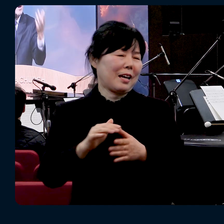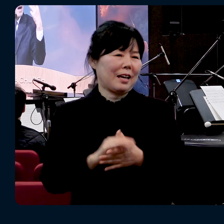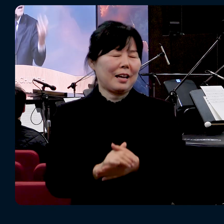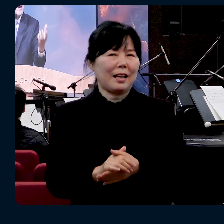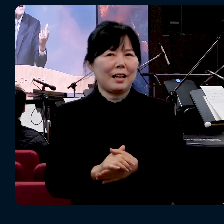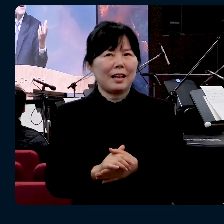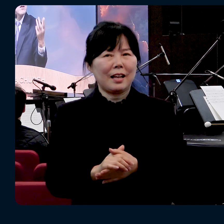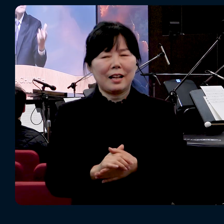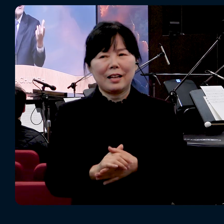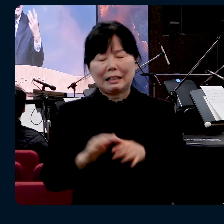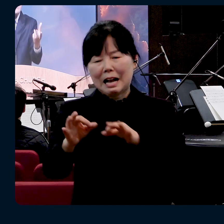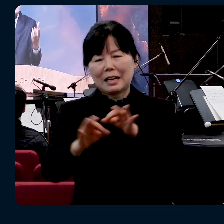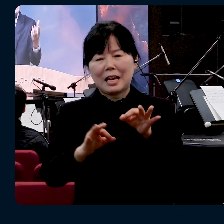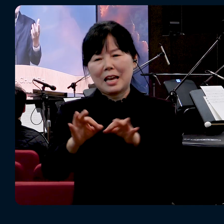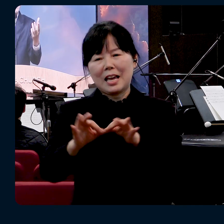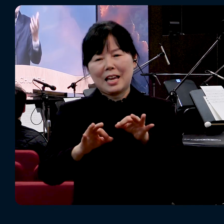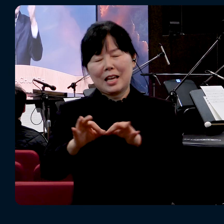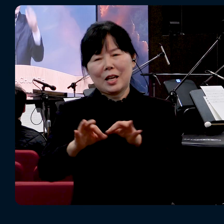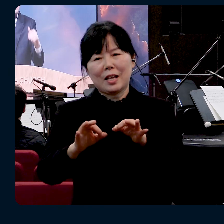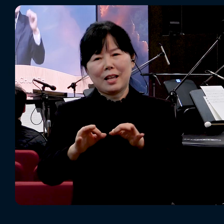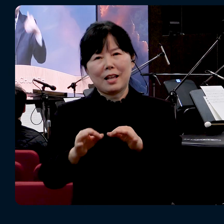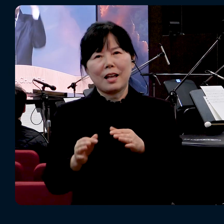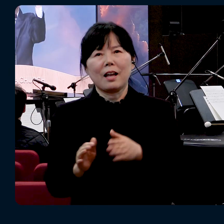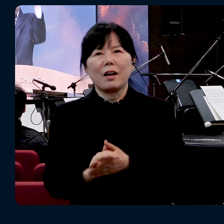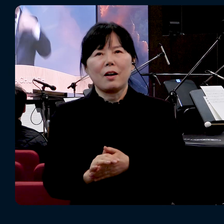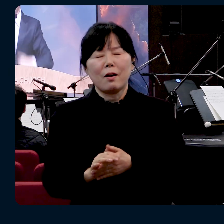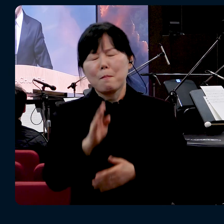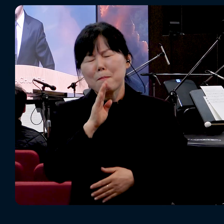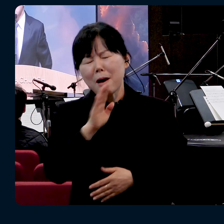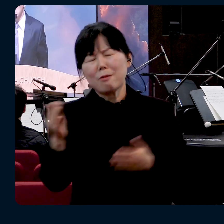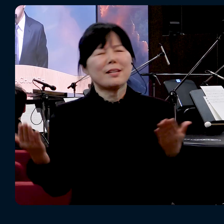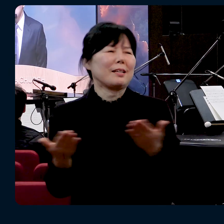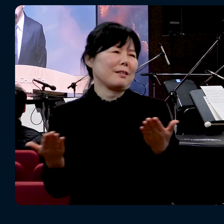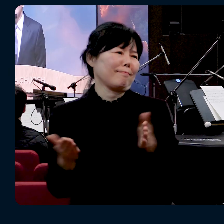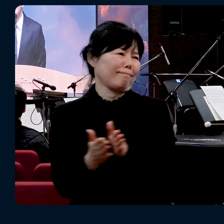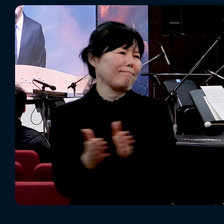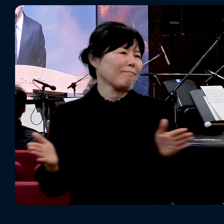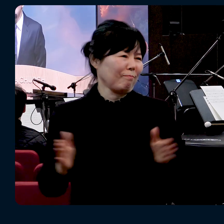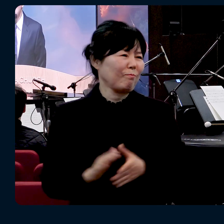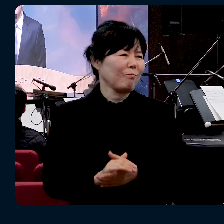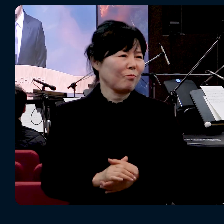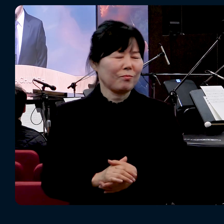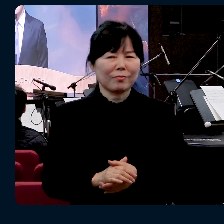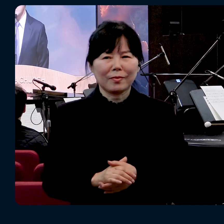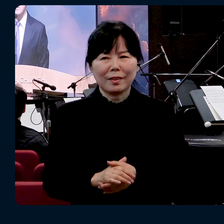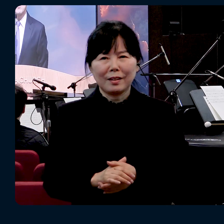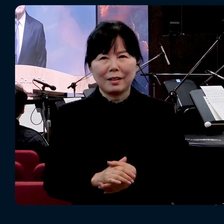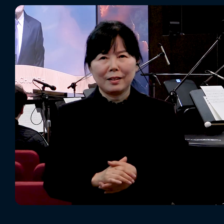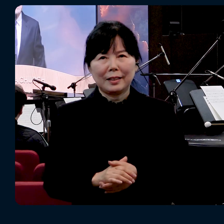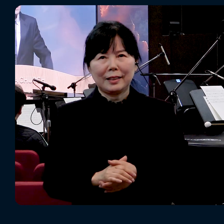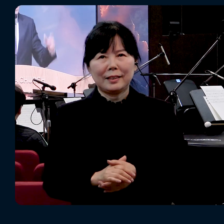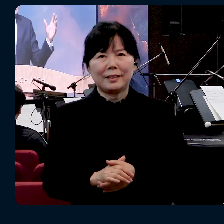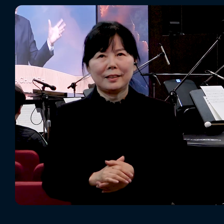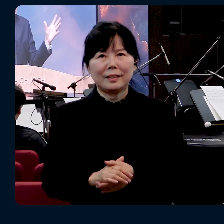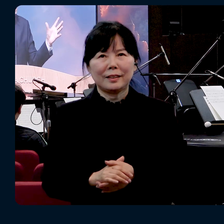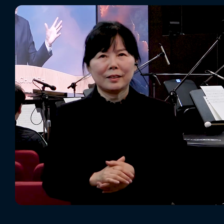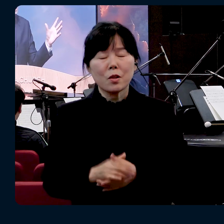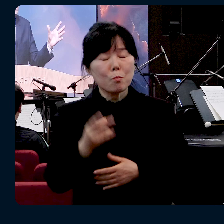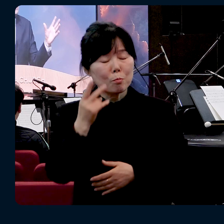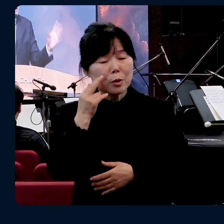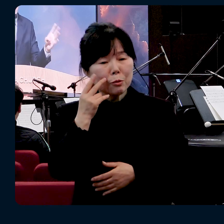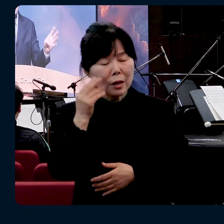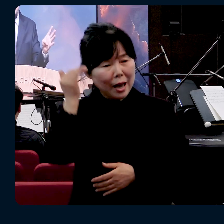그 리코스토어 가게, 그 가게에 도착한 그 다음 날부터 나가서 일을 시작했어요. 리코스토어라는 게